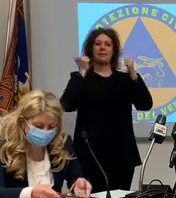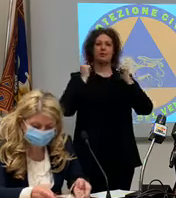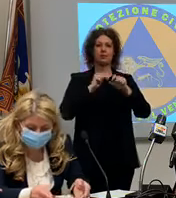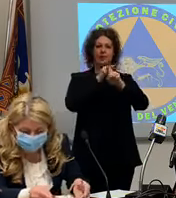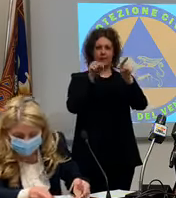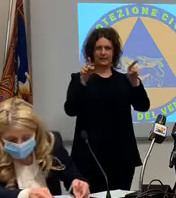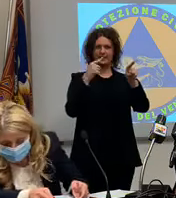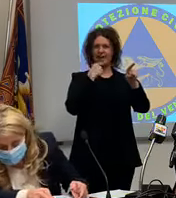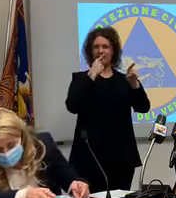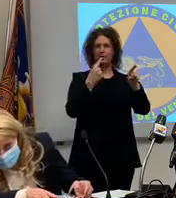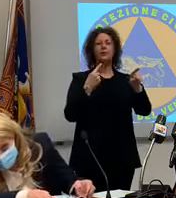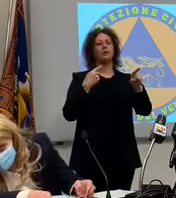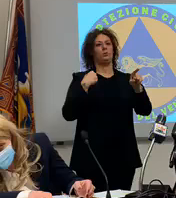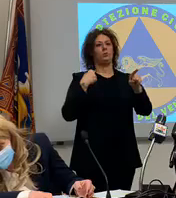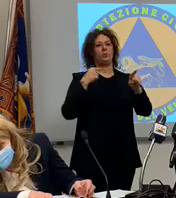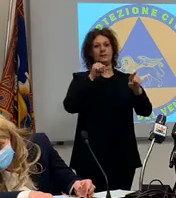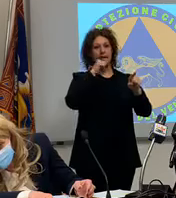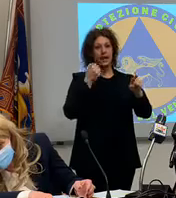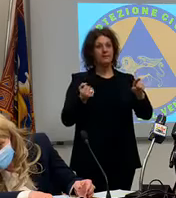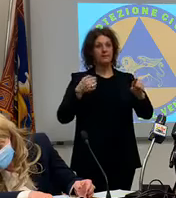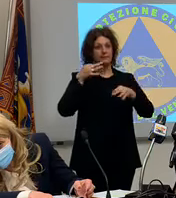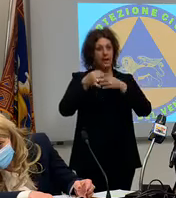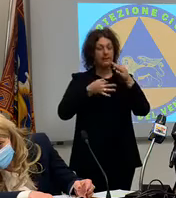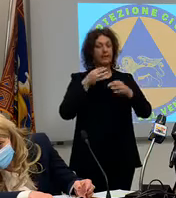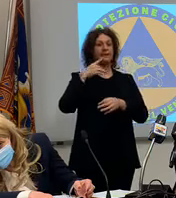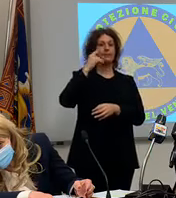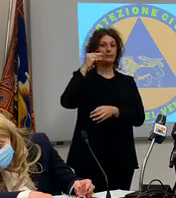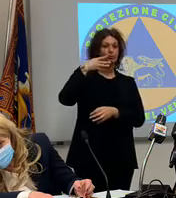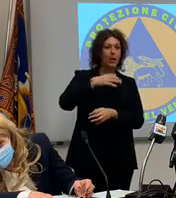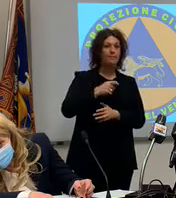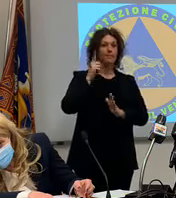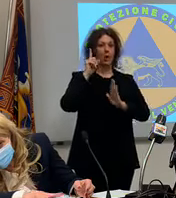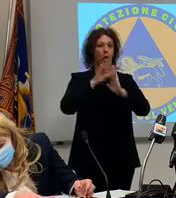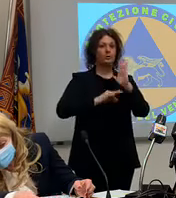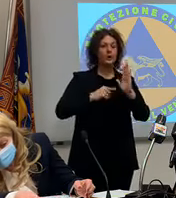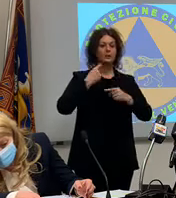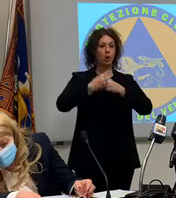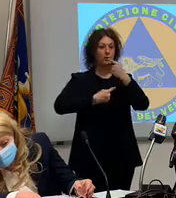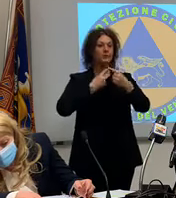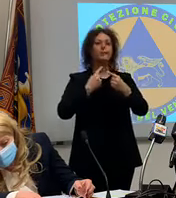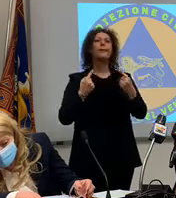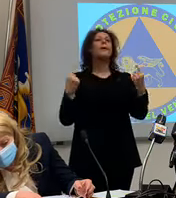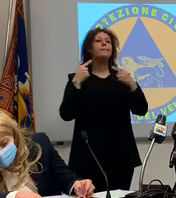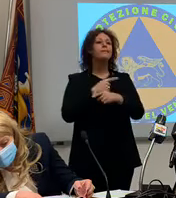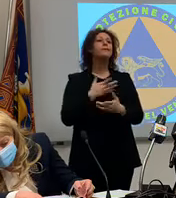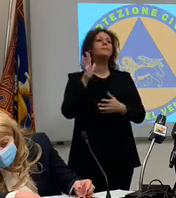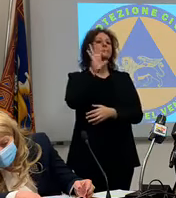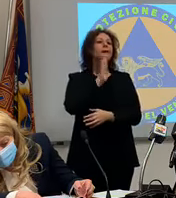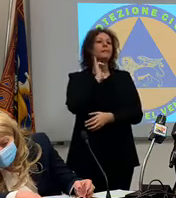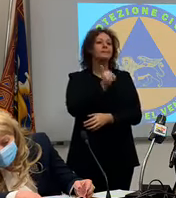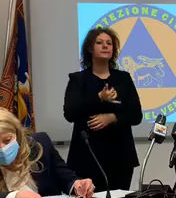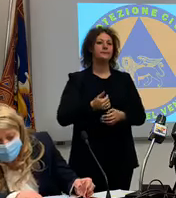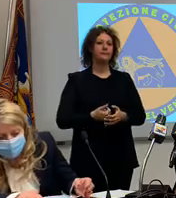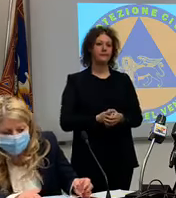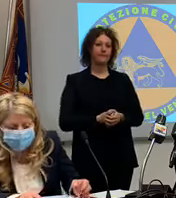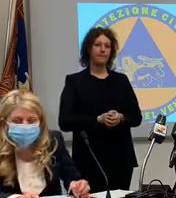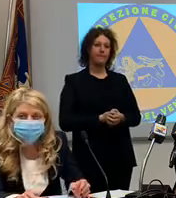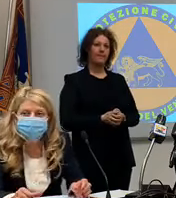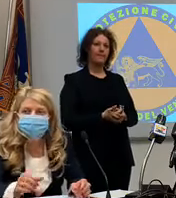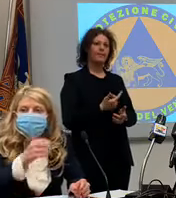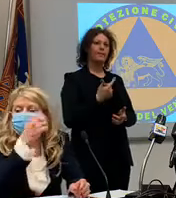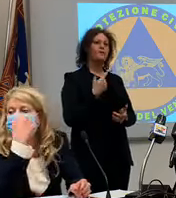ordinanze e si sta verificando sa c'è un posto invece in cui la polizia locale ciè andata e anche col sindaco che è la scuola elementare Giovanni